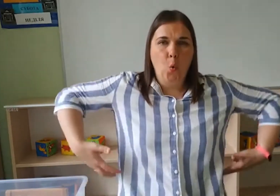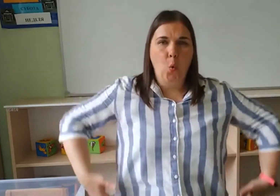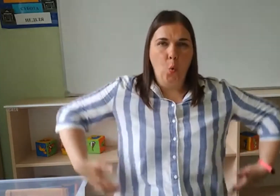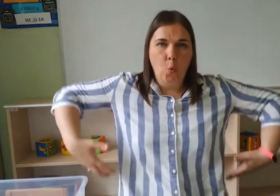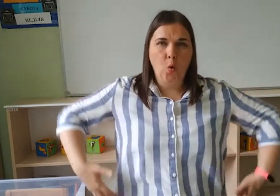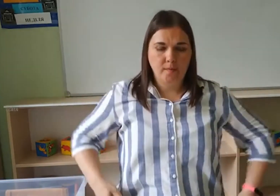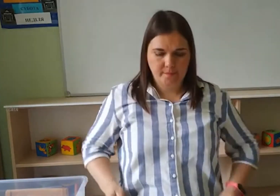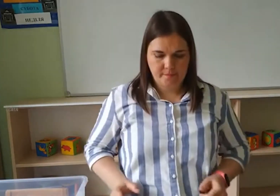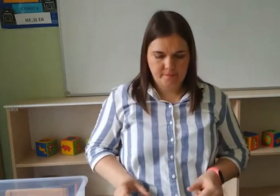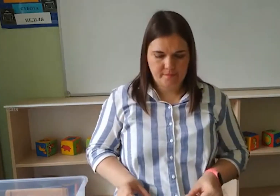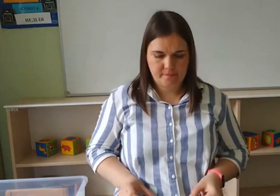У-у-у-у.